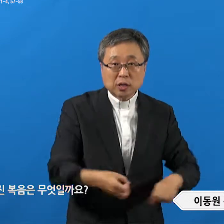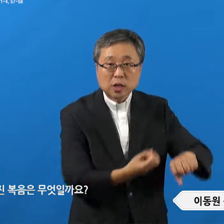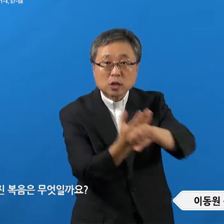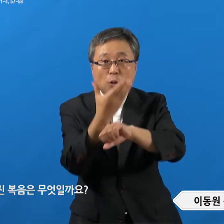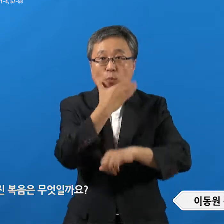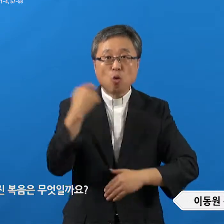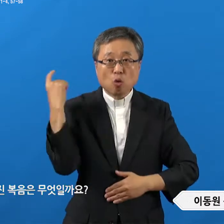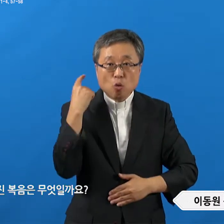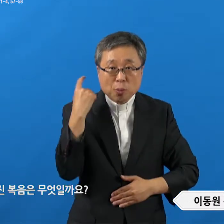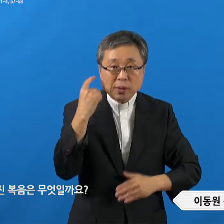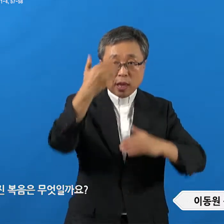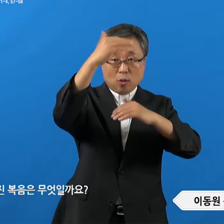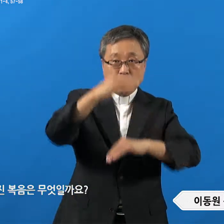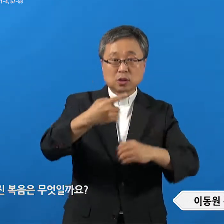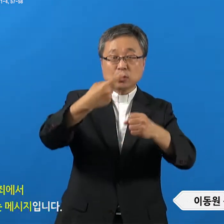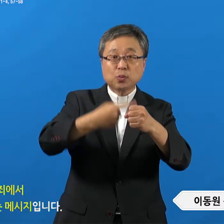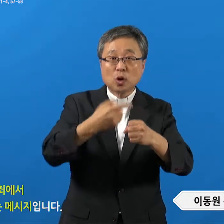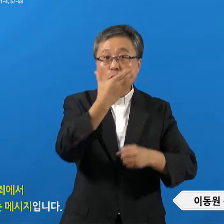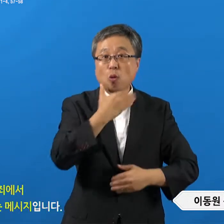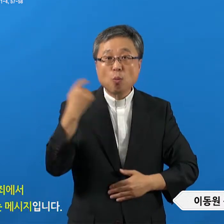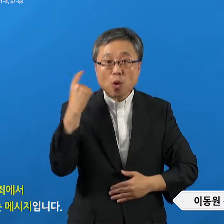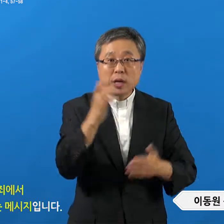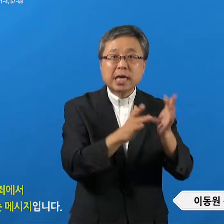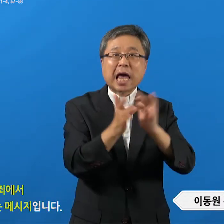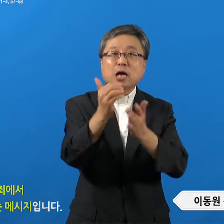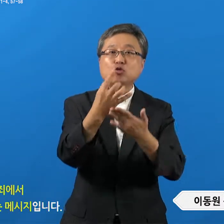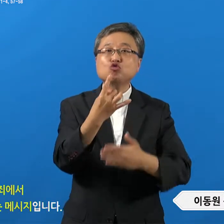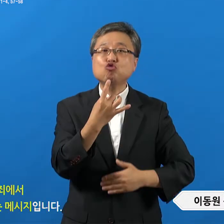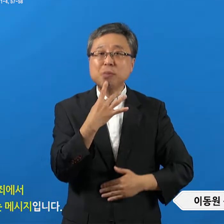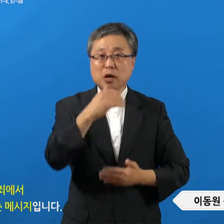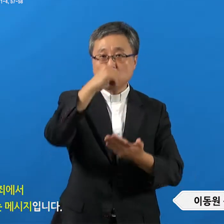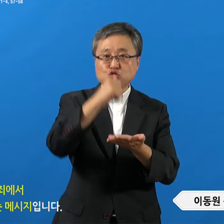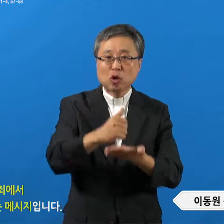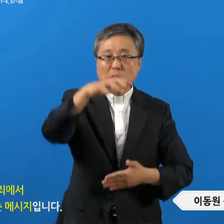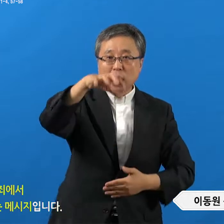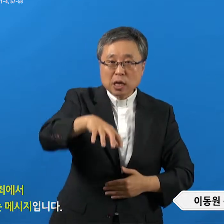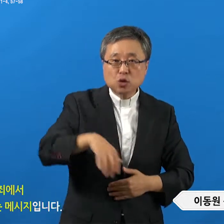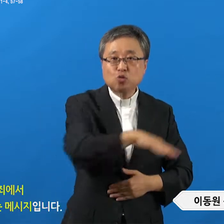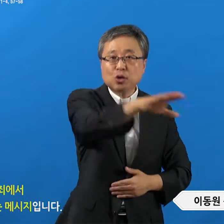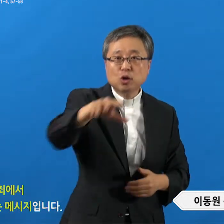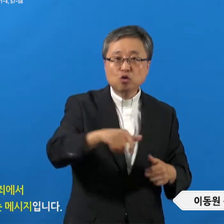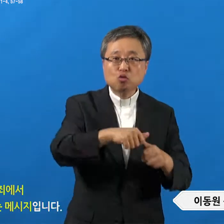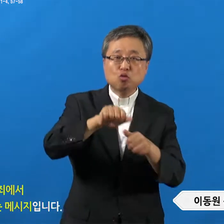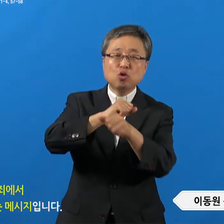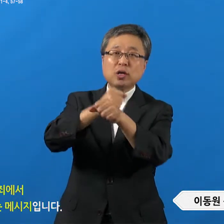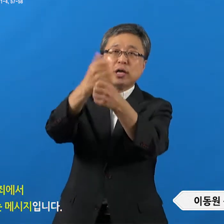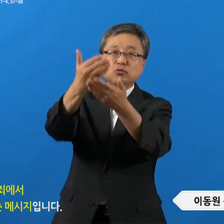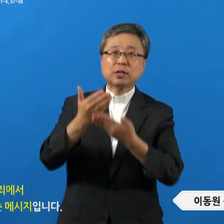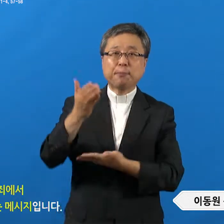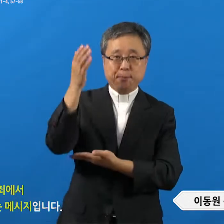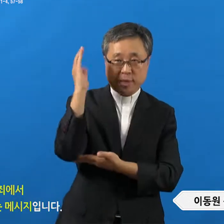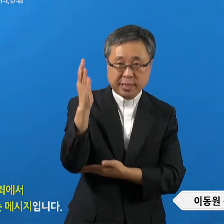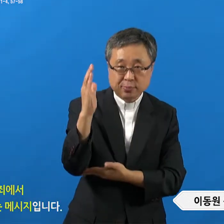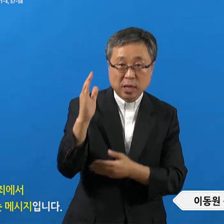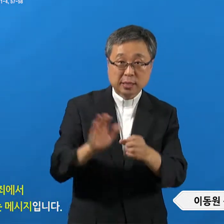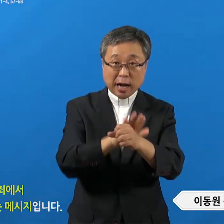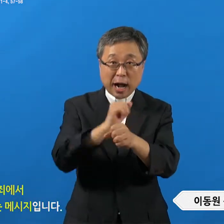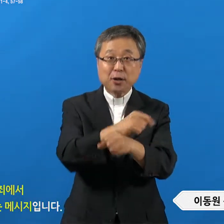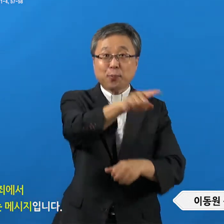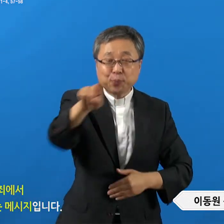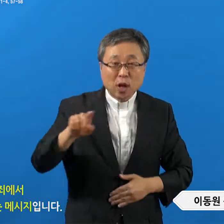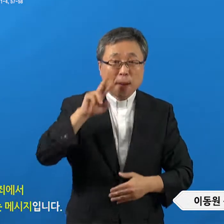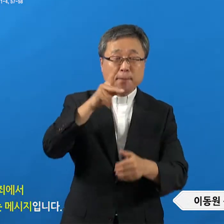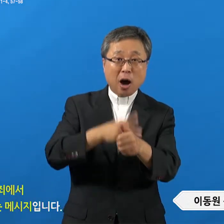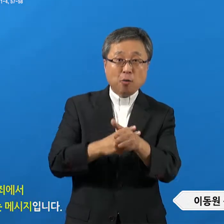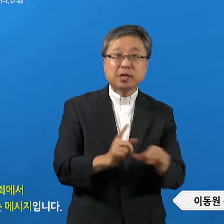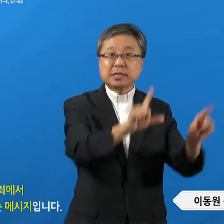말입니다. 첫째로 그 복음은 예수만이 죄에서 우리를 구원하신다는 메시지입니다. 사랑하는 여러분,